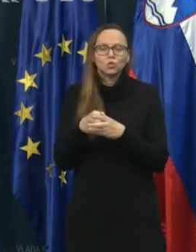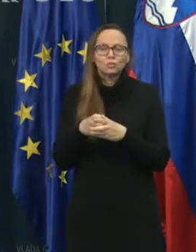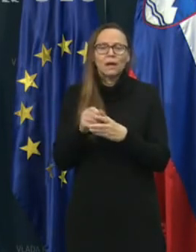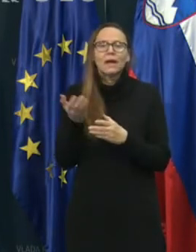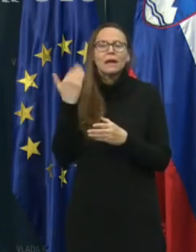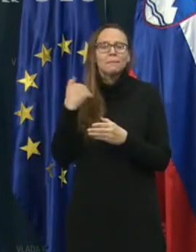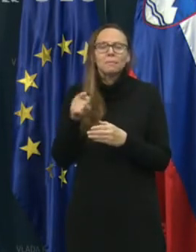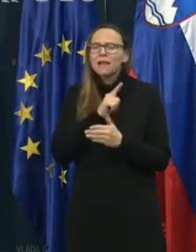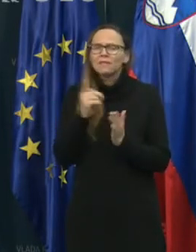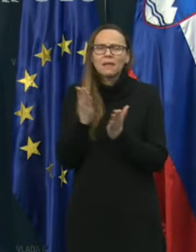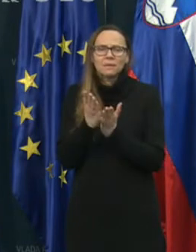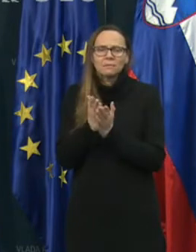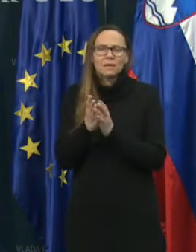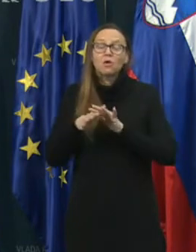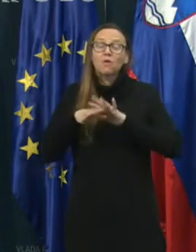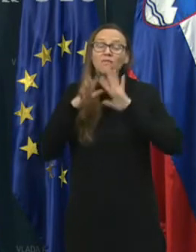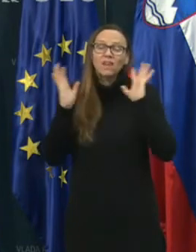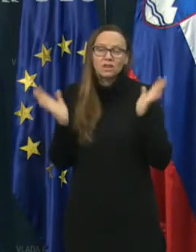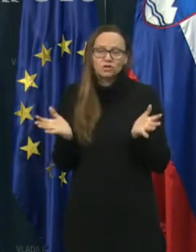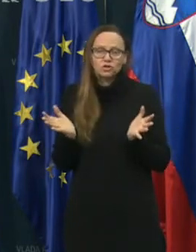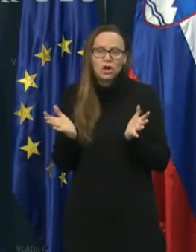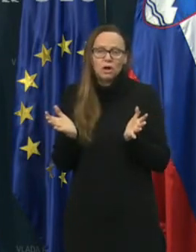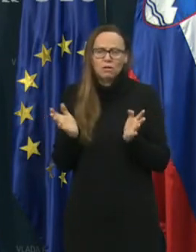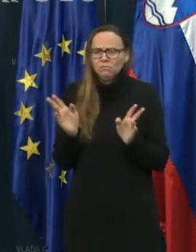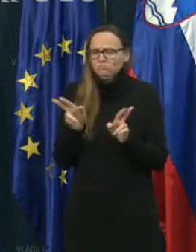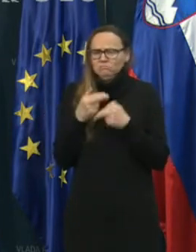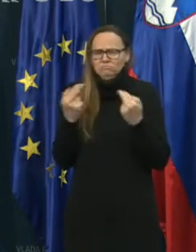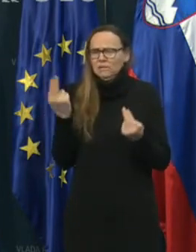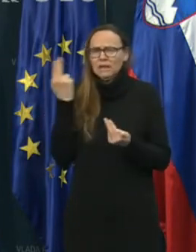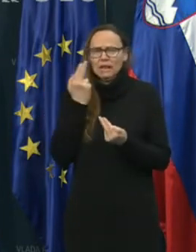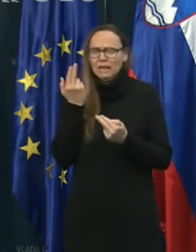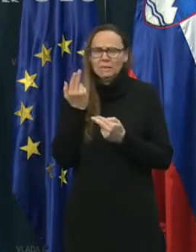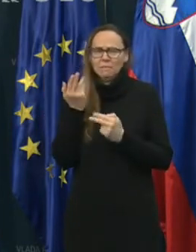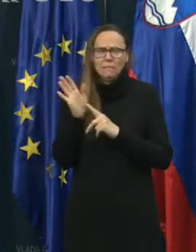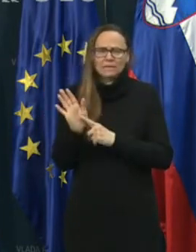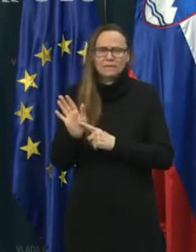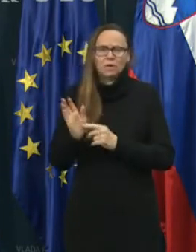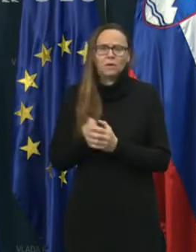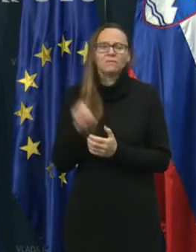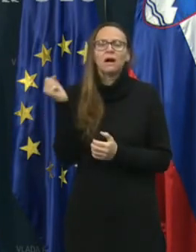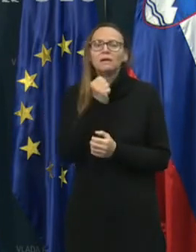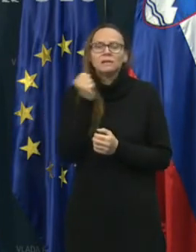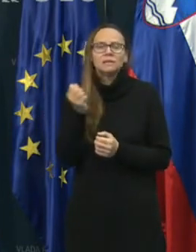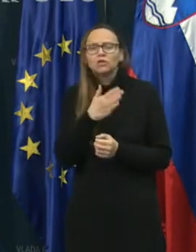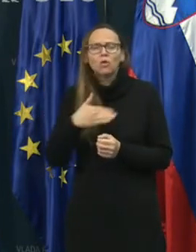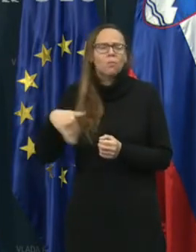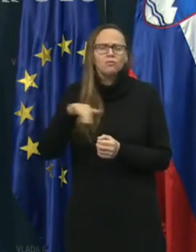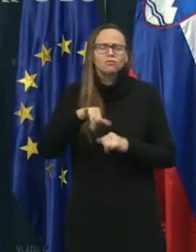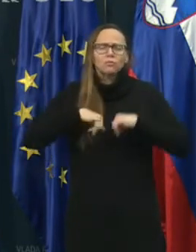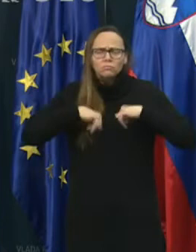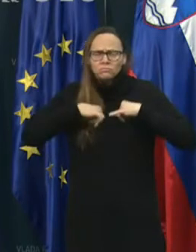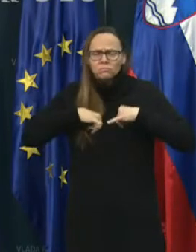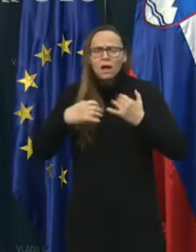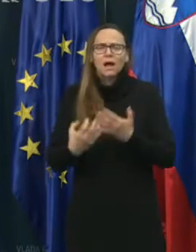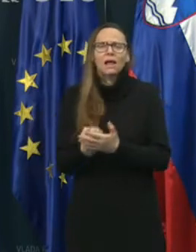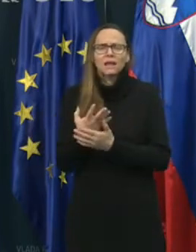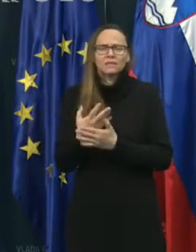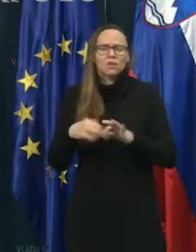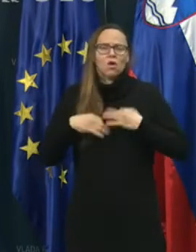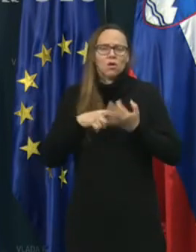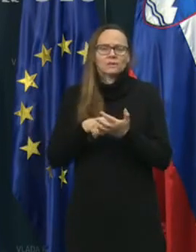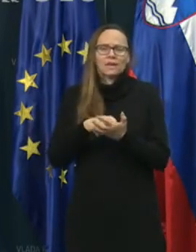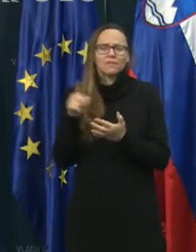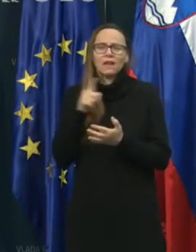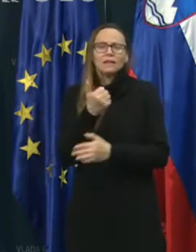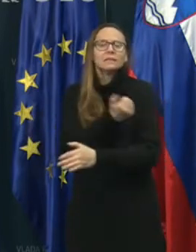bila neprimerno večja, nepredstavljiva. Zato povsod mrzlično razvijajo zdravila